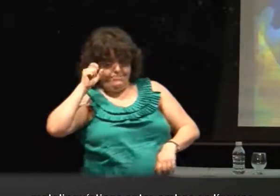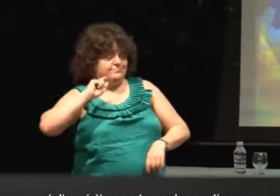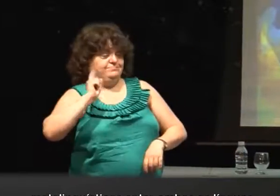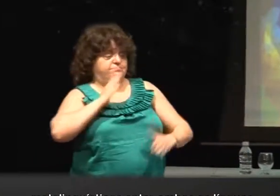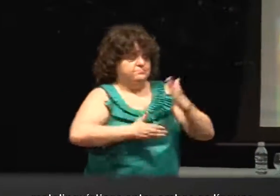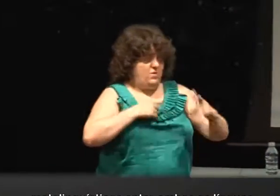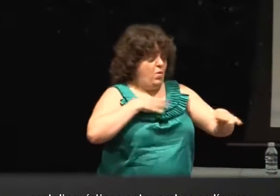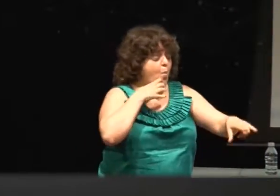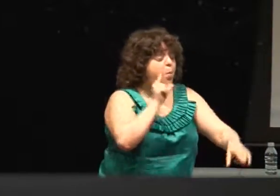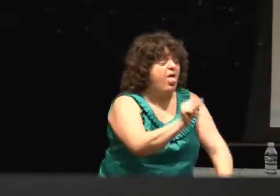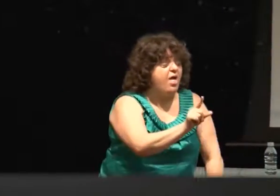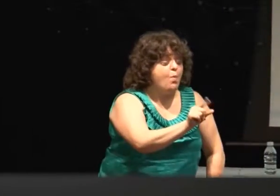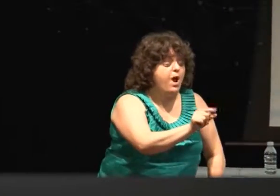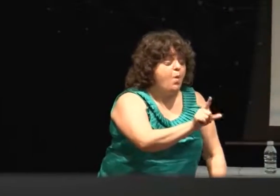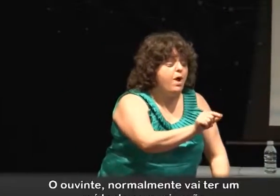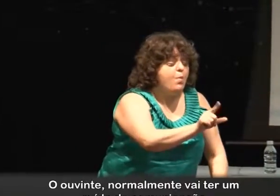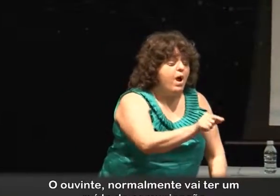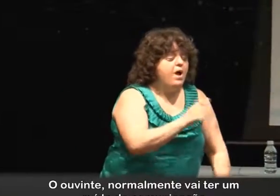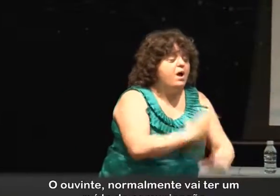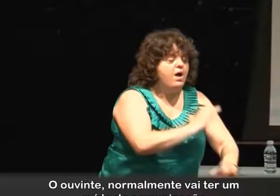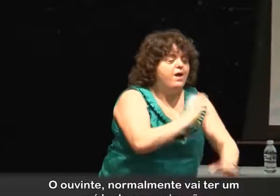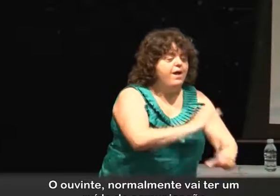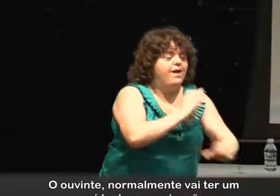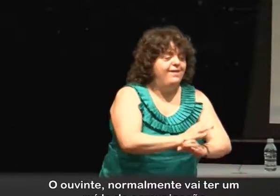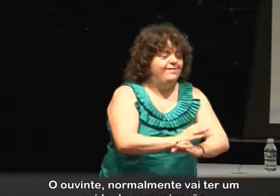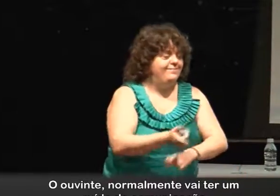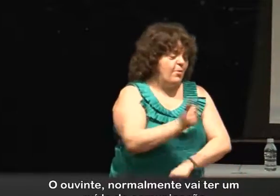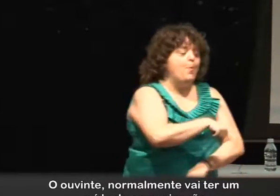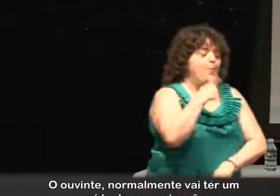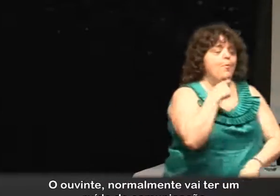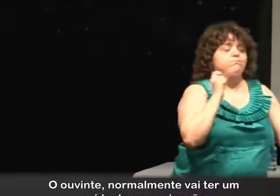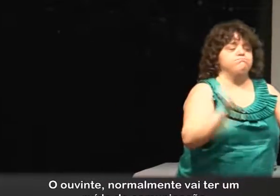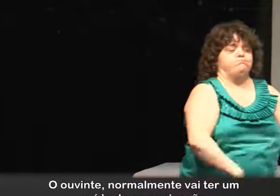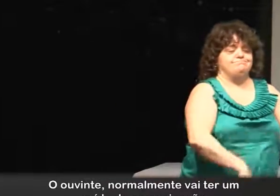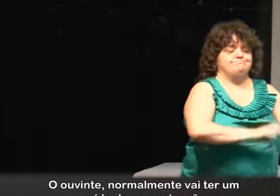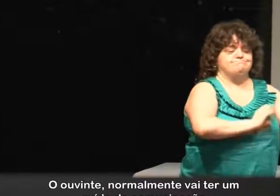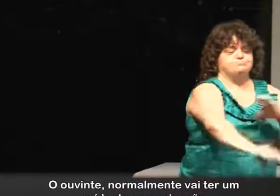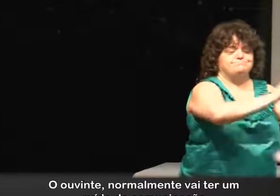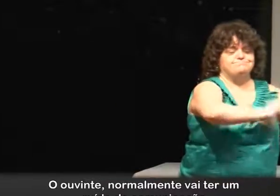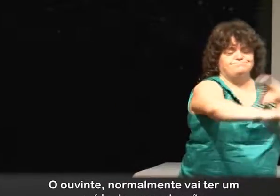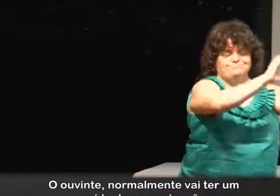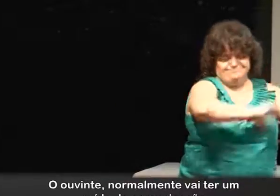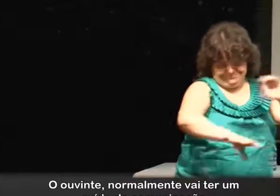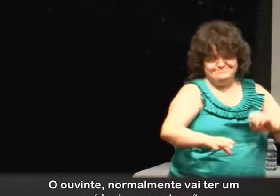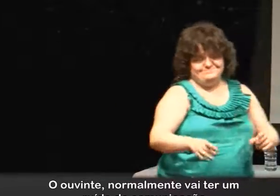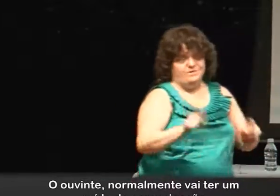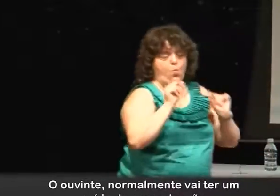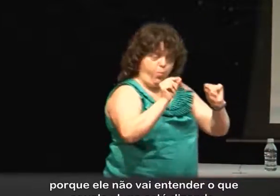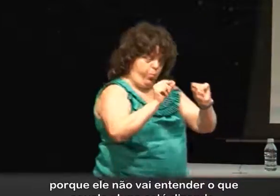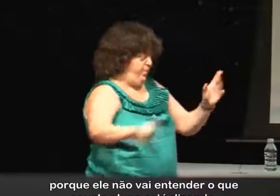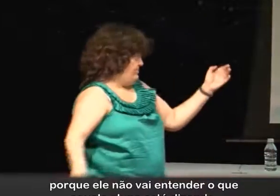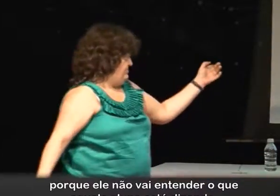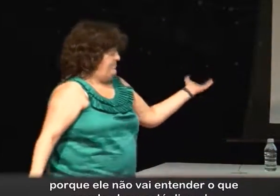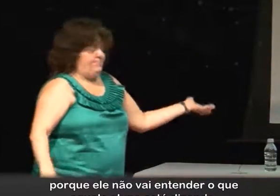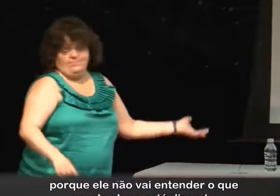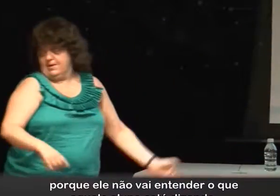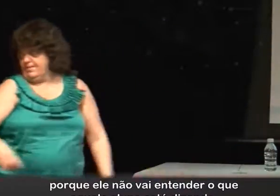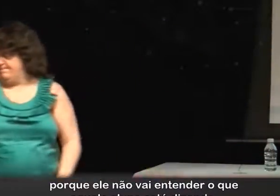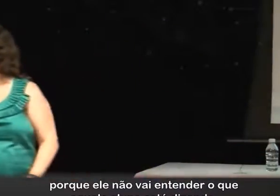as línguas. O ouvinte normalmente vai ter um ruído de comunicação. O que? Ele não vai entender o que